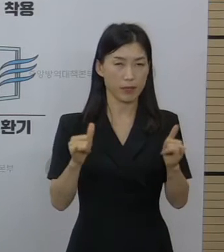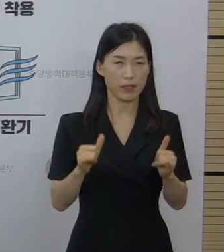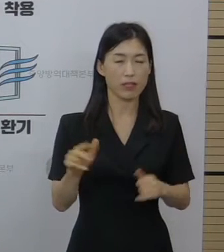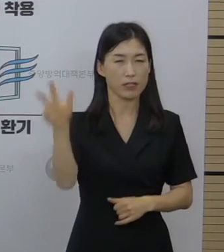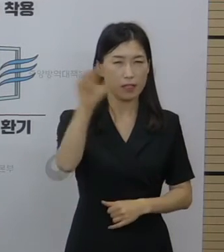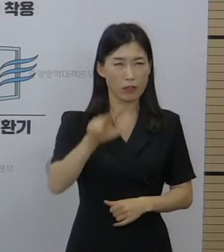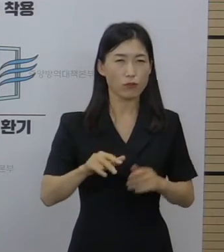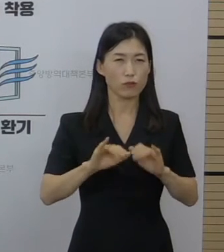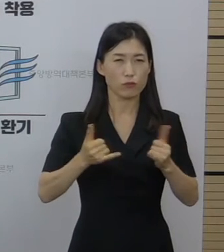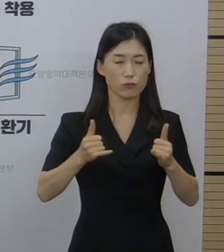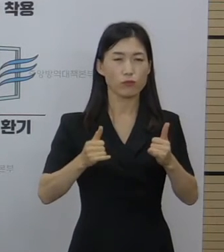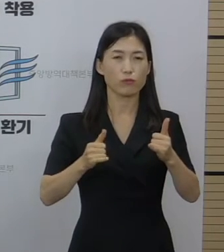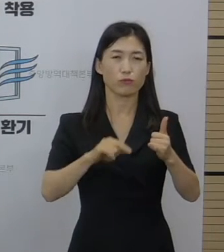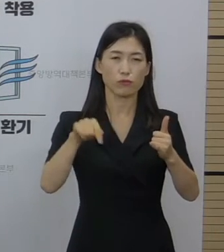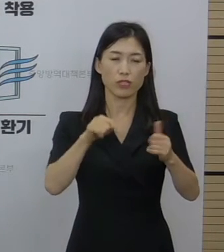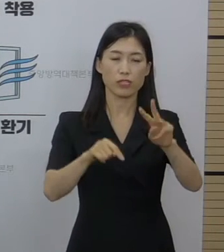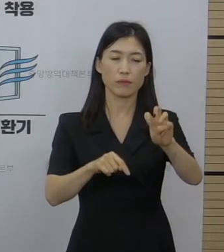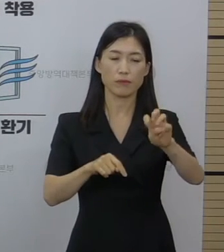전 국민의